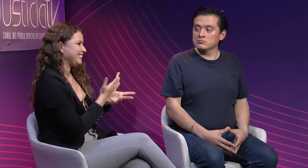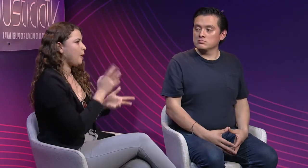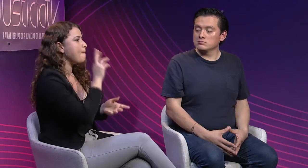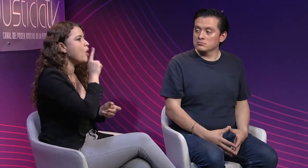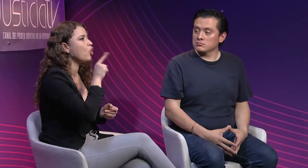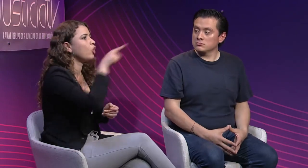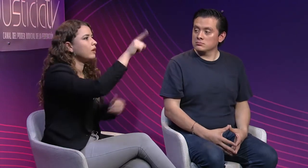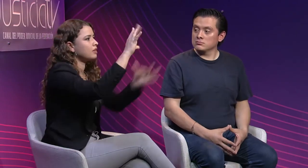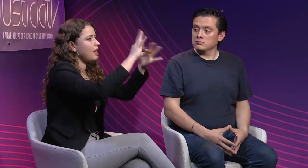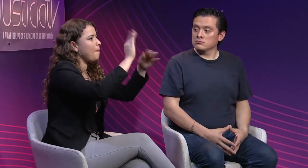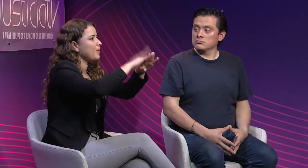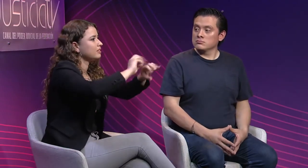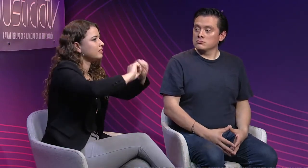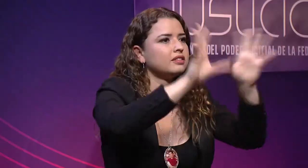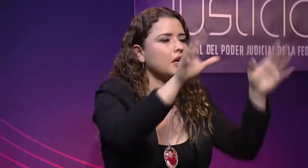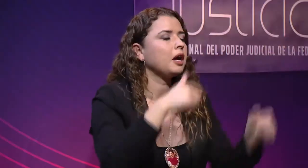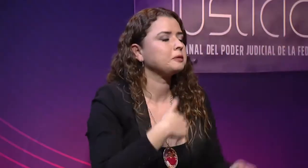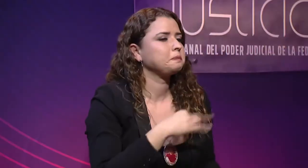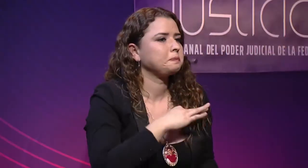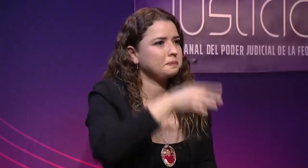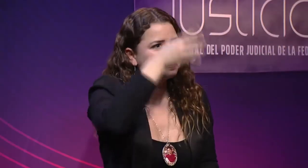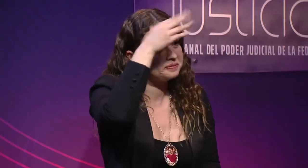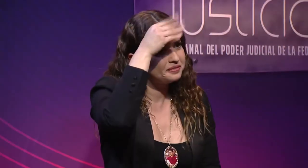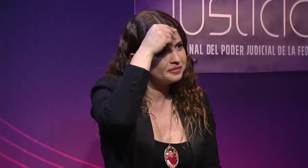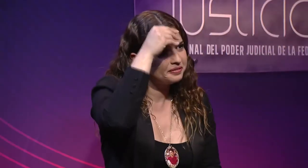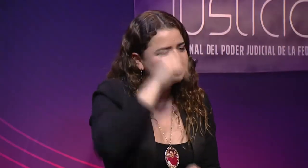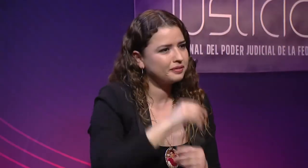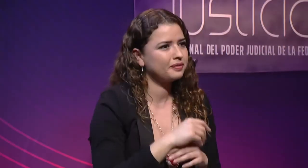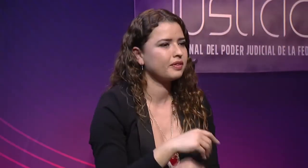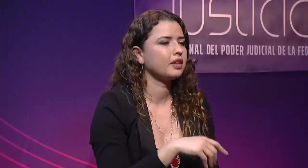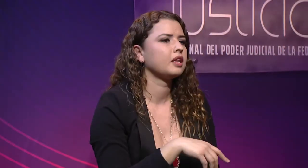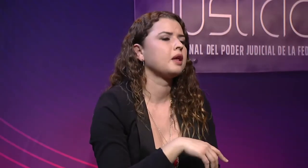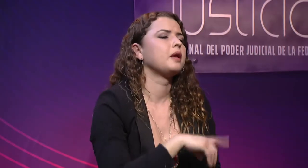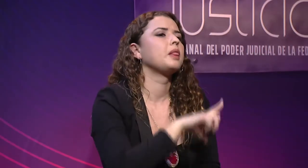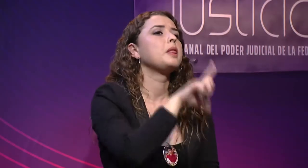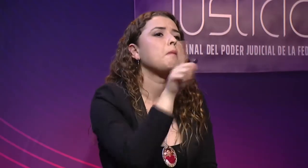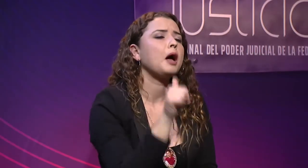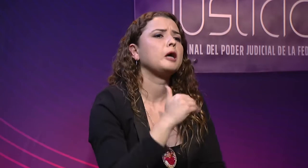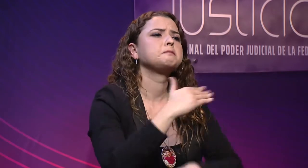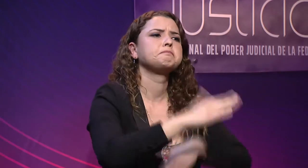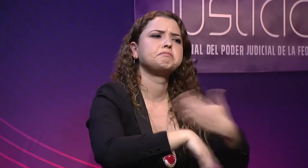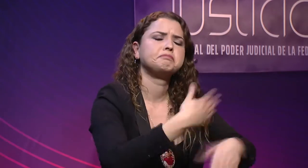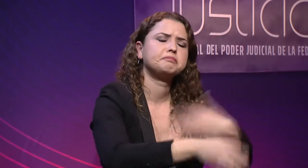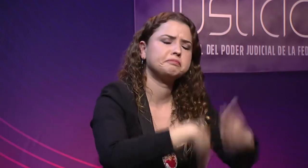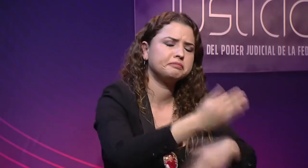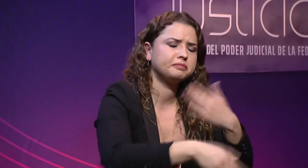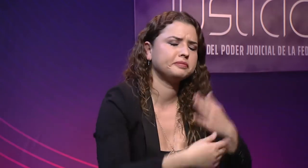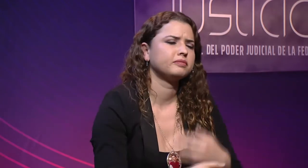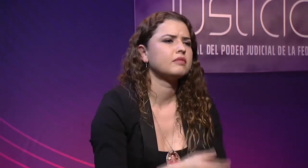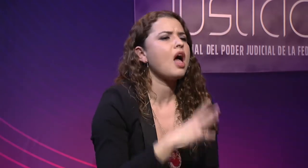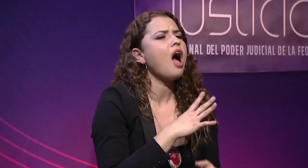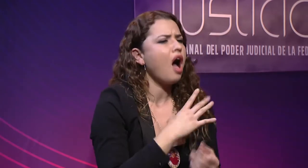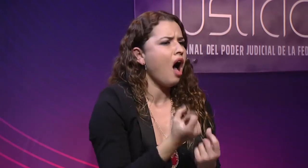Para mí investigarla, si lo hubiera hecho de manera particular me hubiera costado mucho trabajo, así que me benefició mucho ir a ese